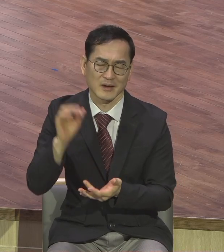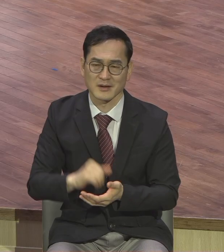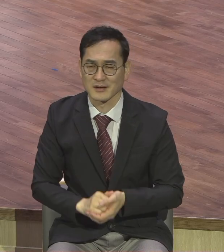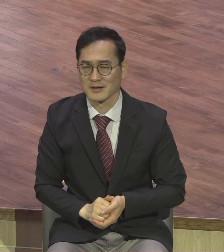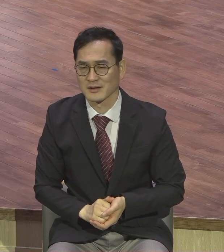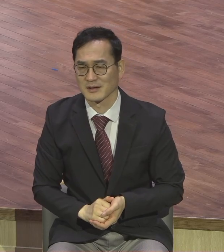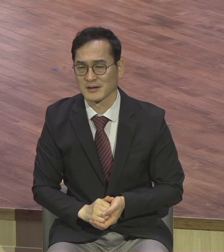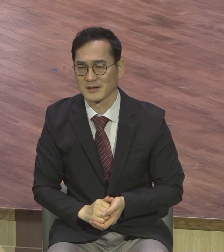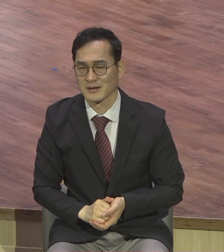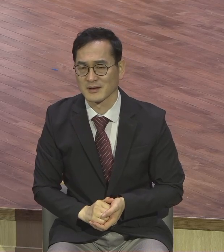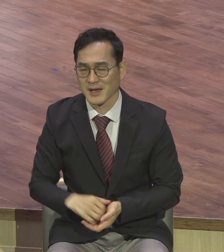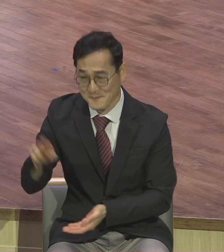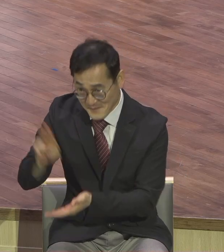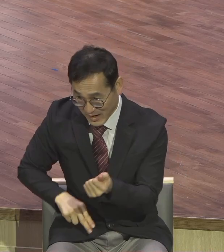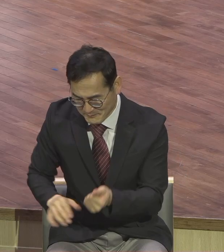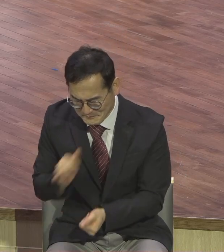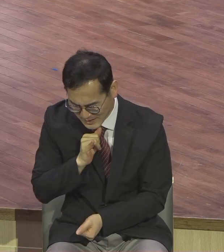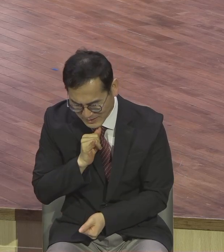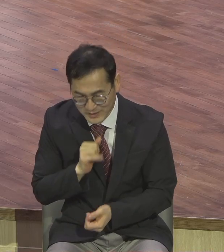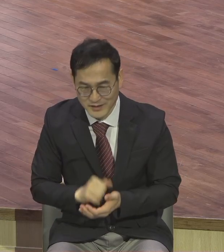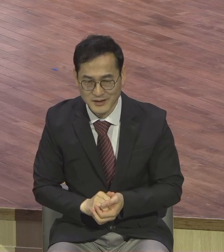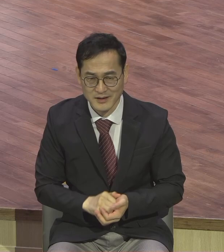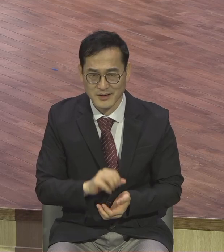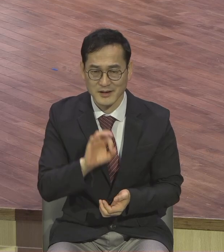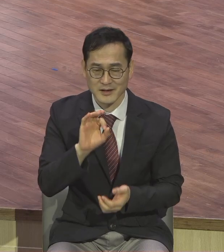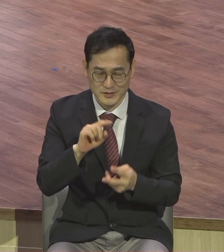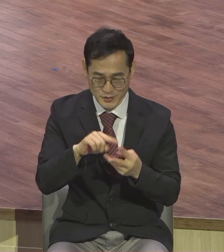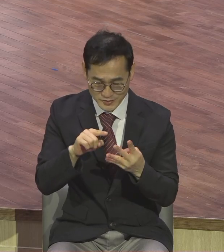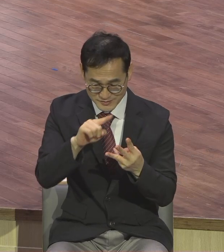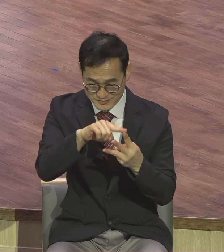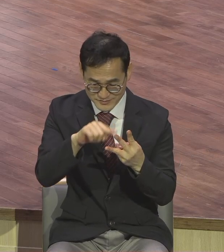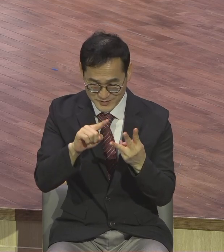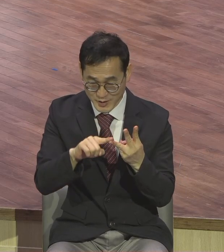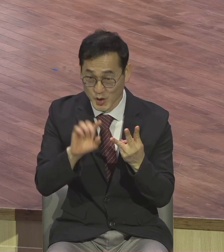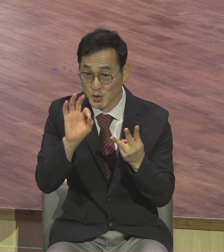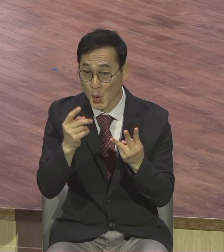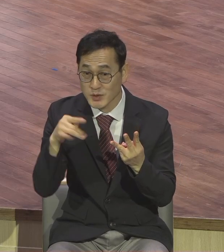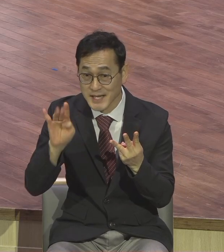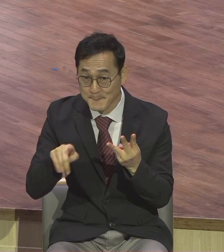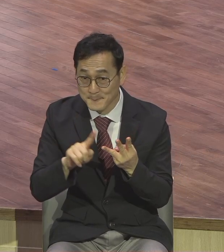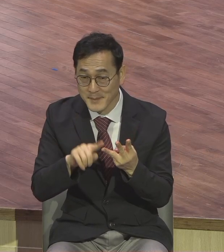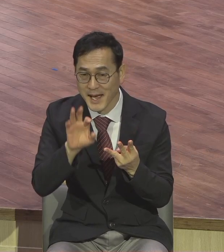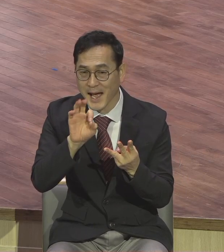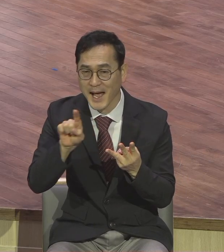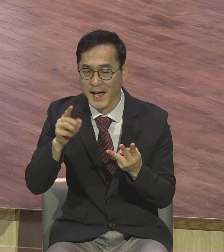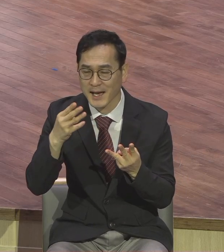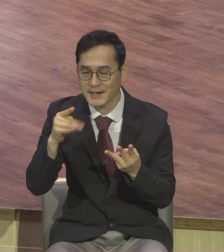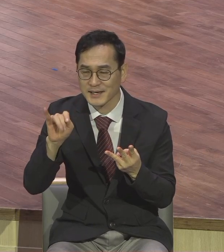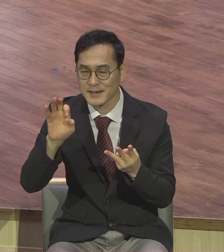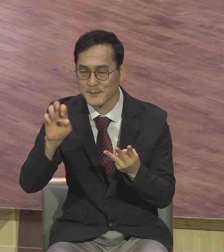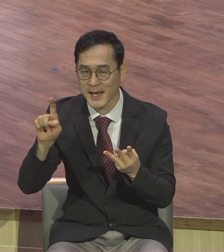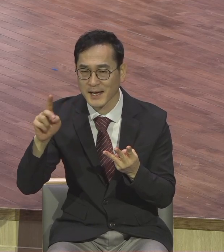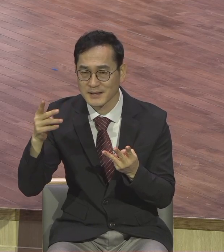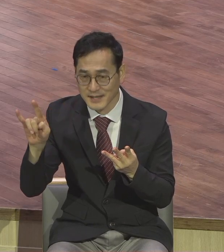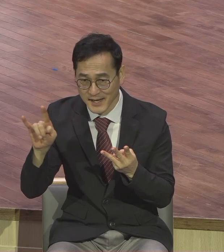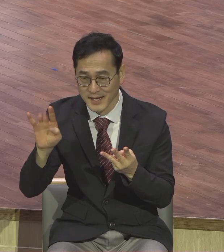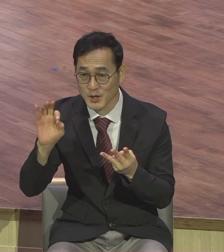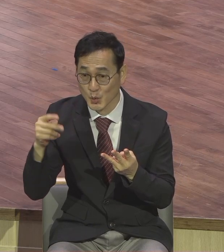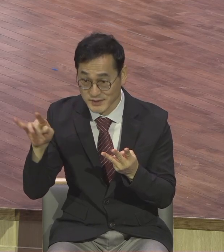영원한 후회를 남겼어요. 아리마대 요셉의 선택은 영원한 언약 성취의 믿음의 선택.